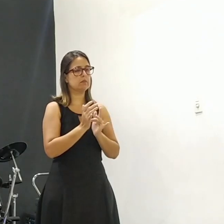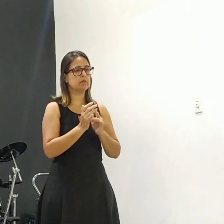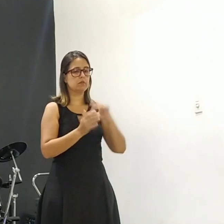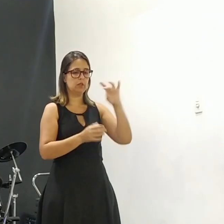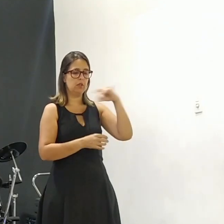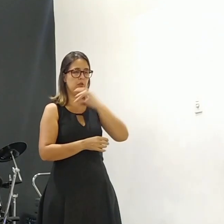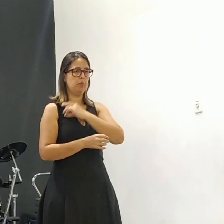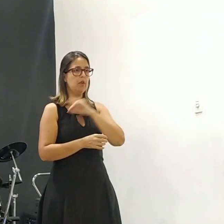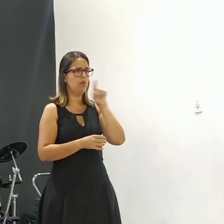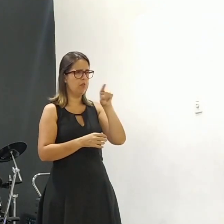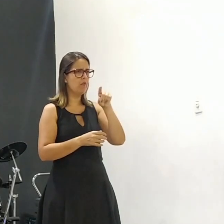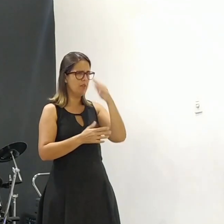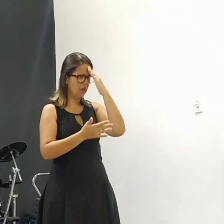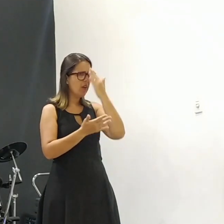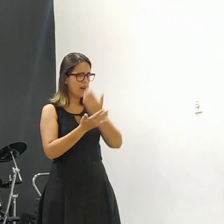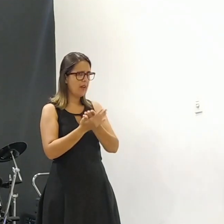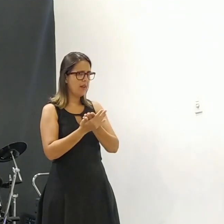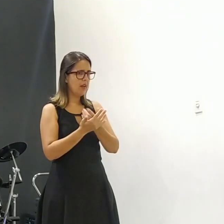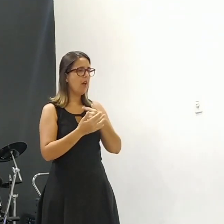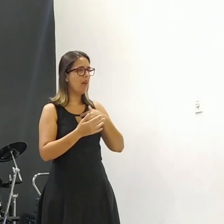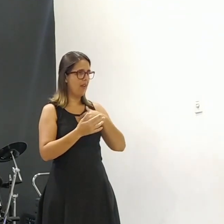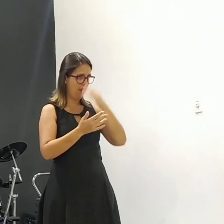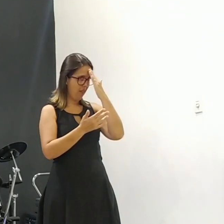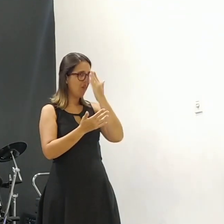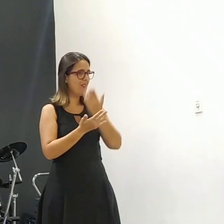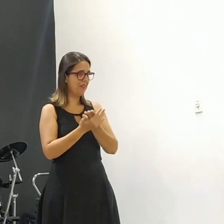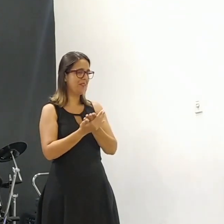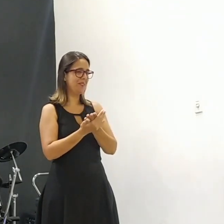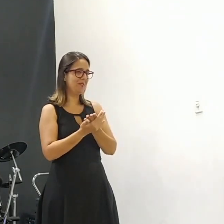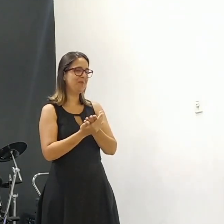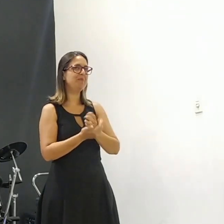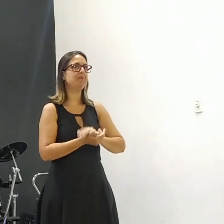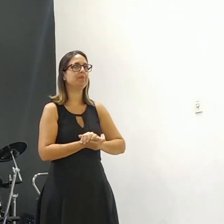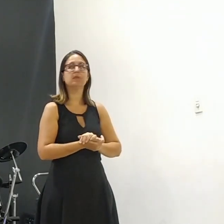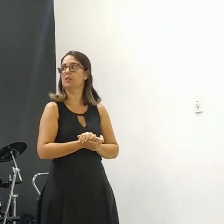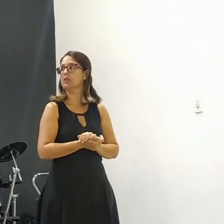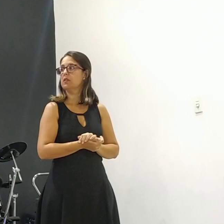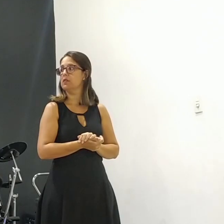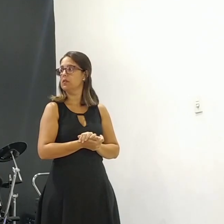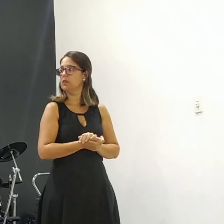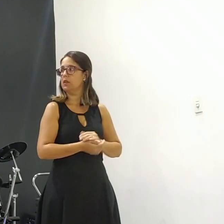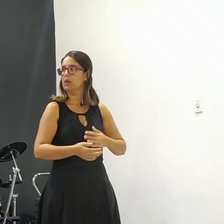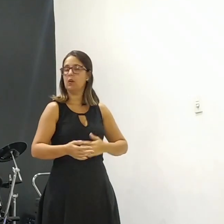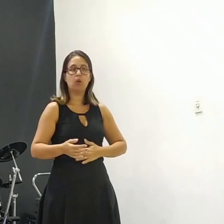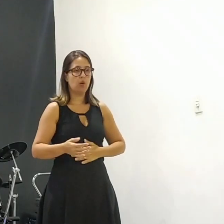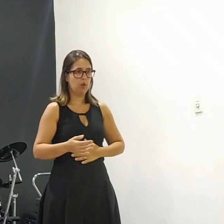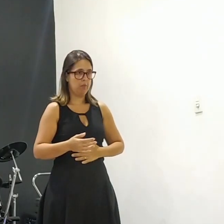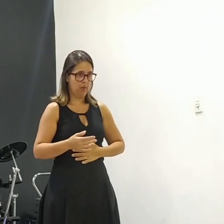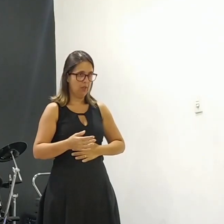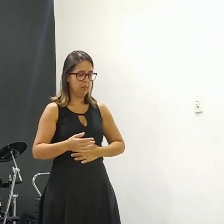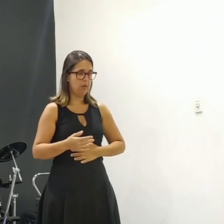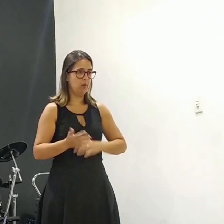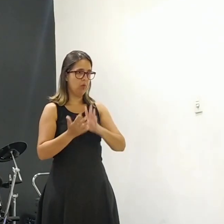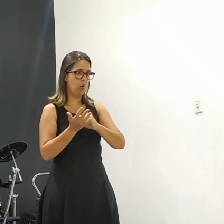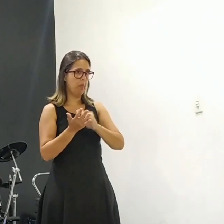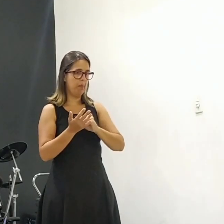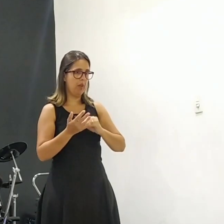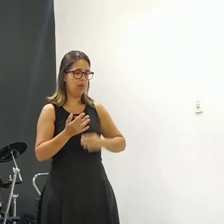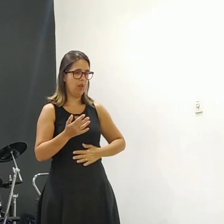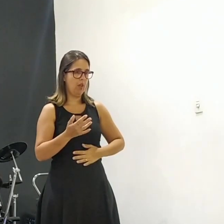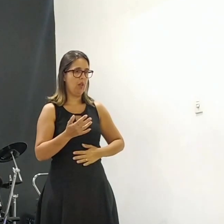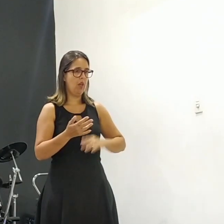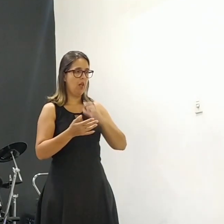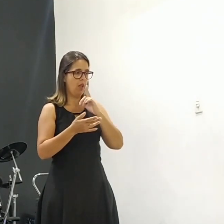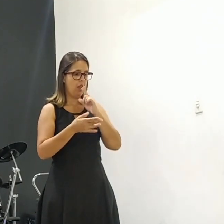Vocês creem? Eu creio. Eu creio. Eu creio. Bota a mão aqui assim. Rios de água viva estão